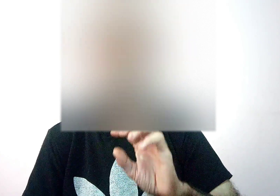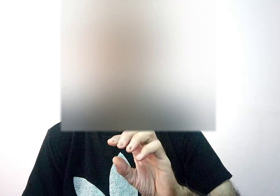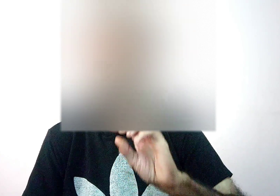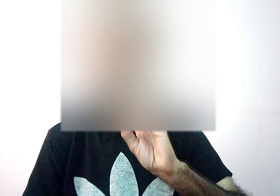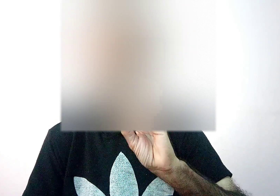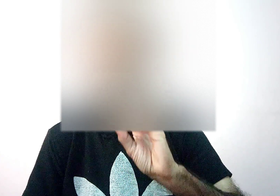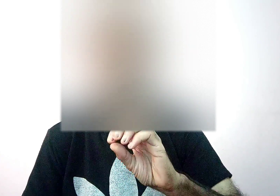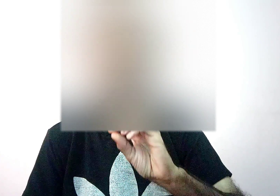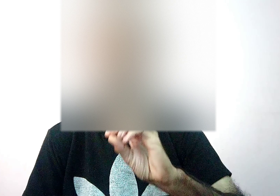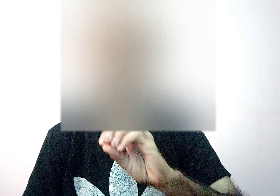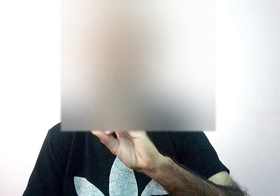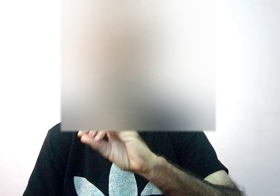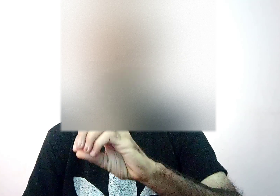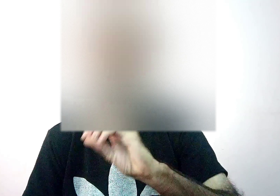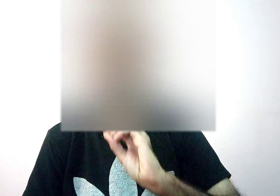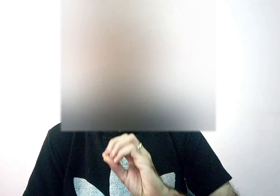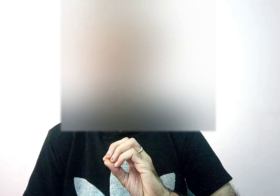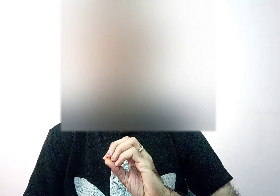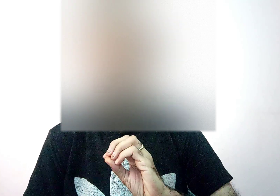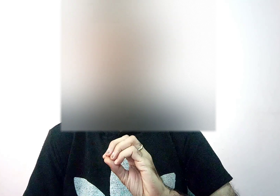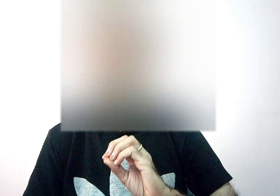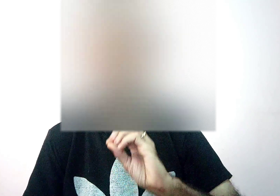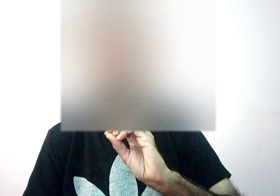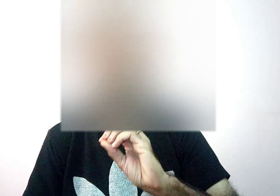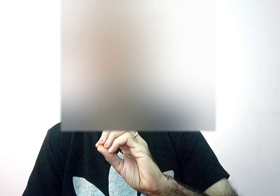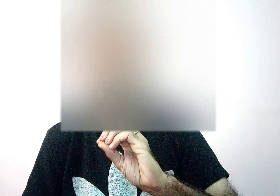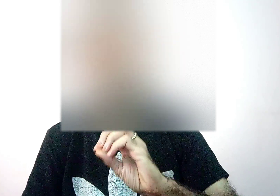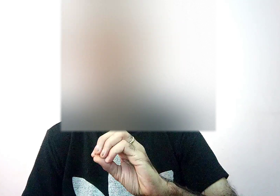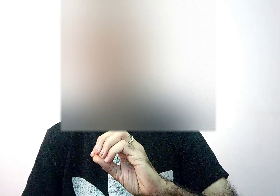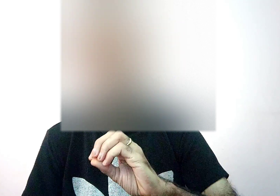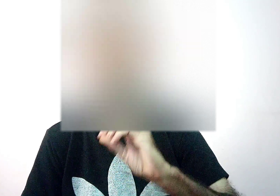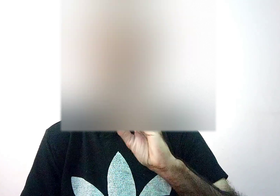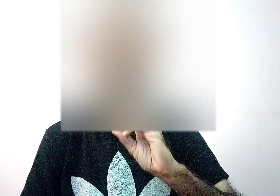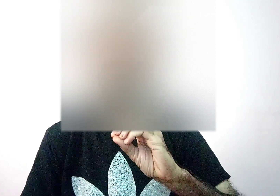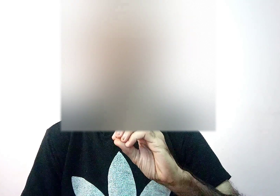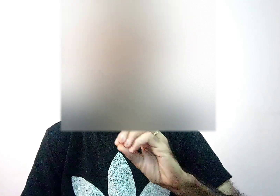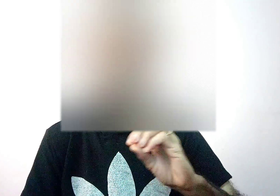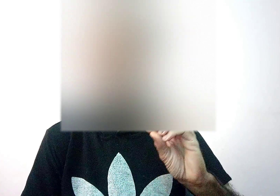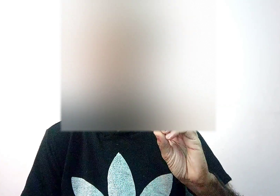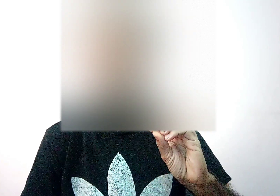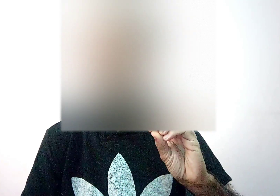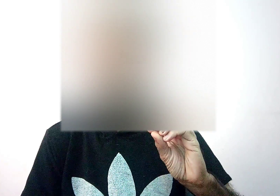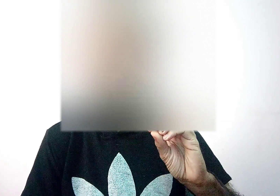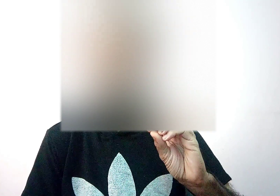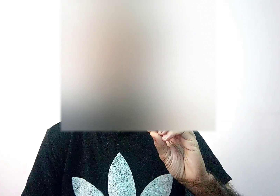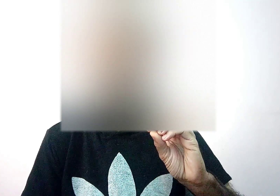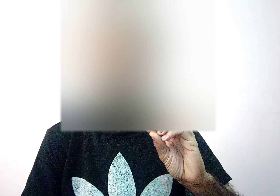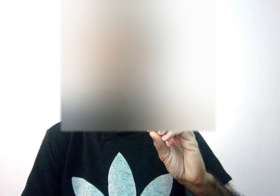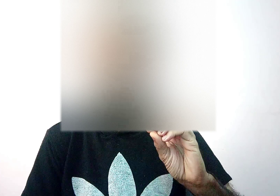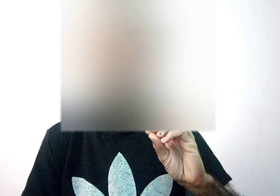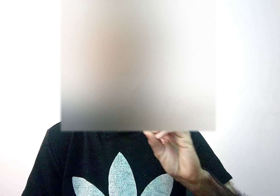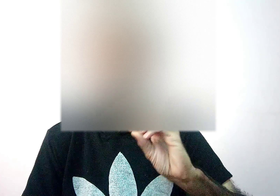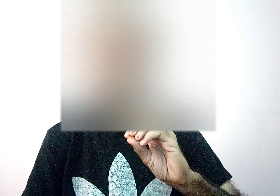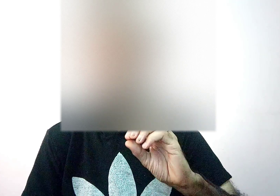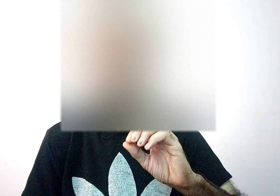هيشغل الإدارة الأمريكية الجديدة. يعني الموضوع ما انتهاش برحيل ترامب، وبعض الناس بتقول